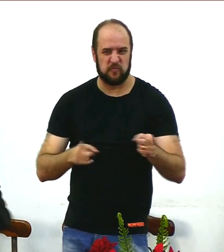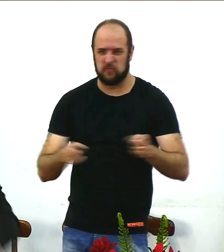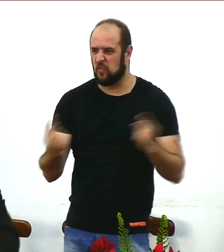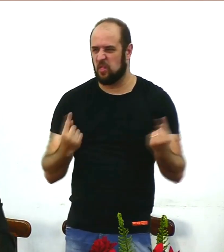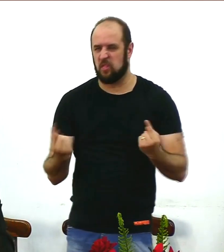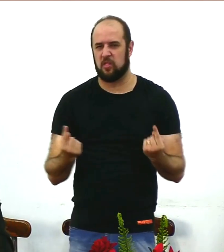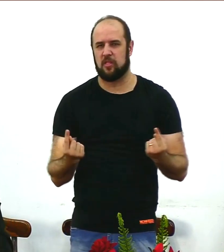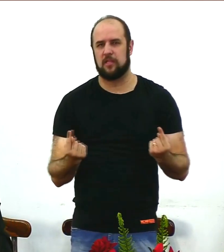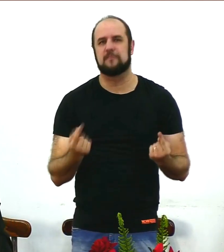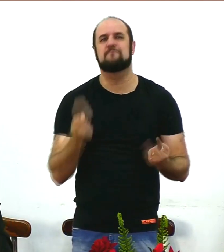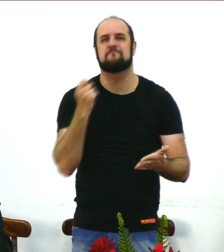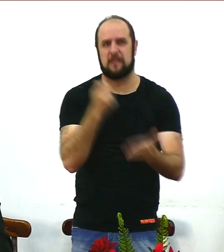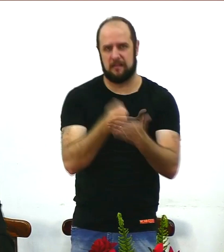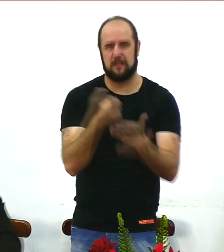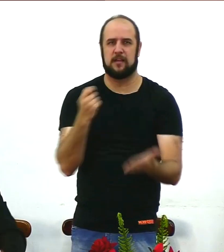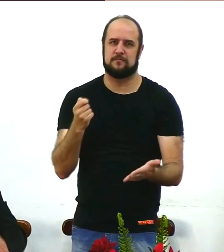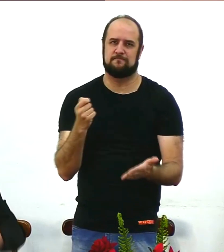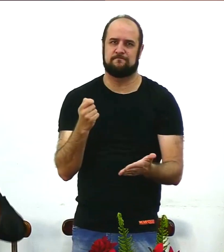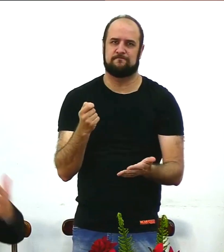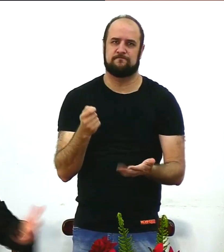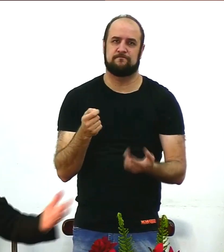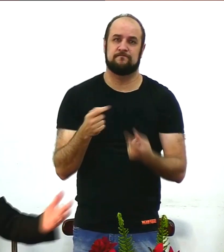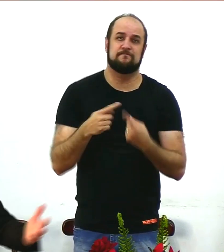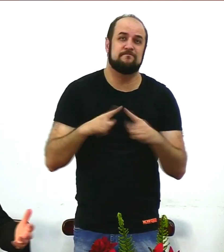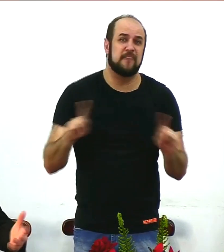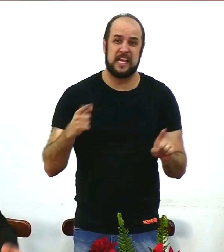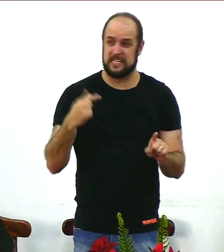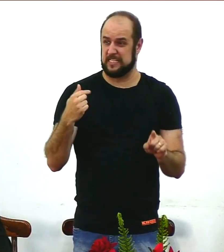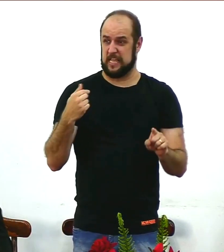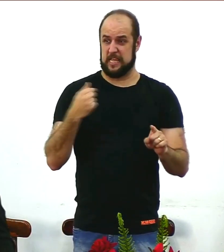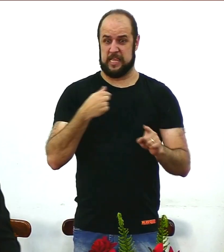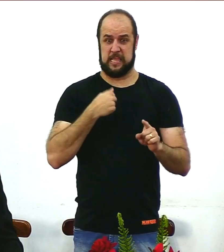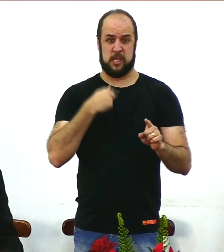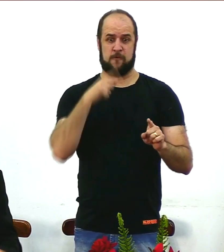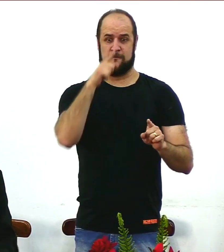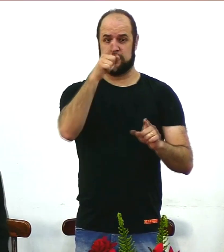justiça será feita. Se é juízo de Deus,